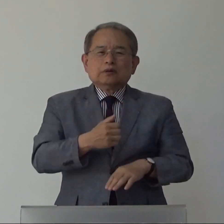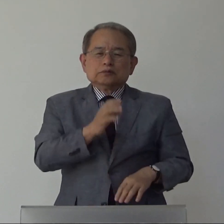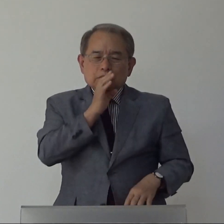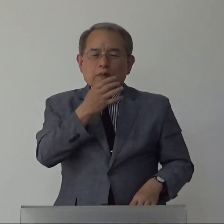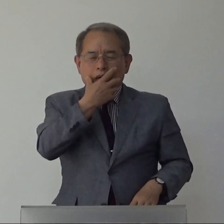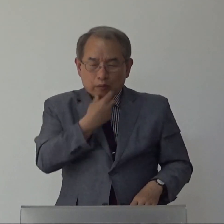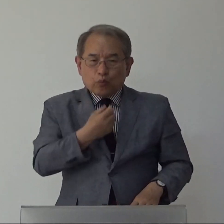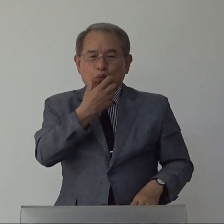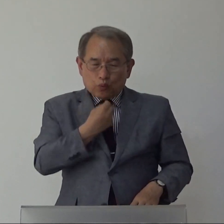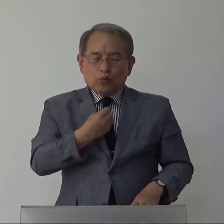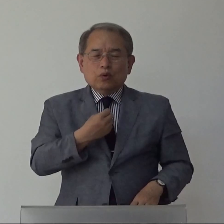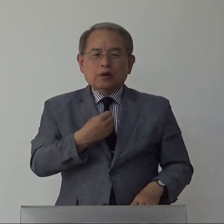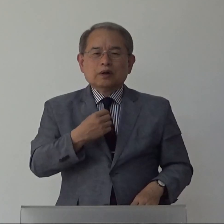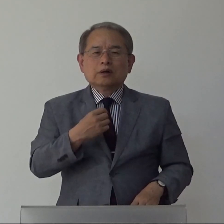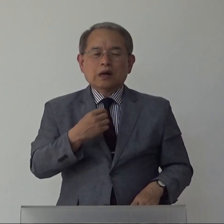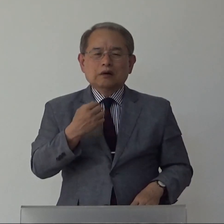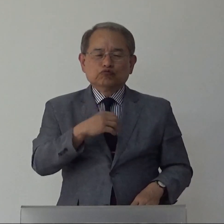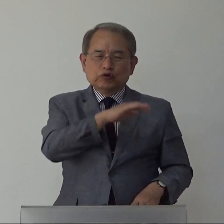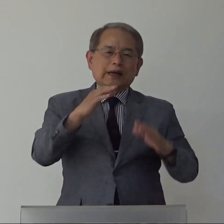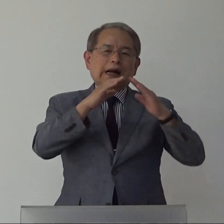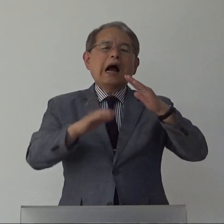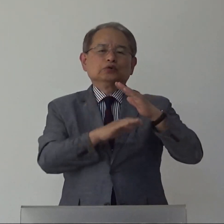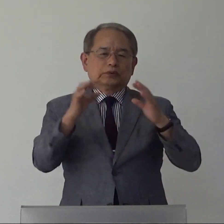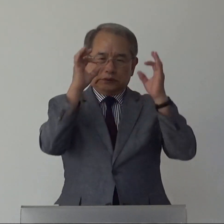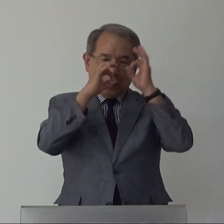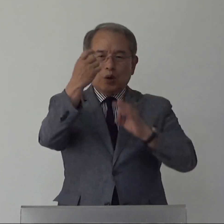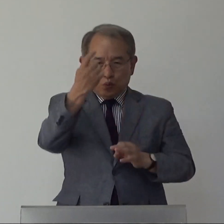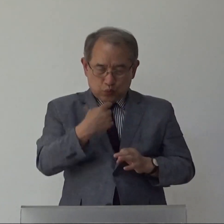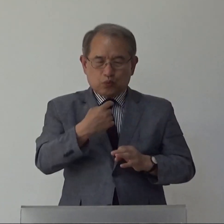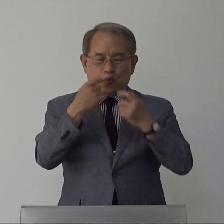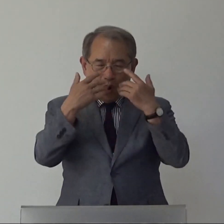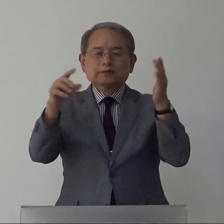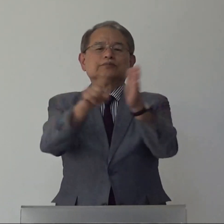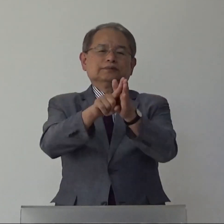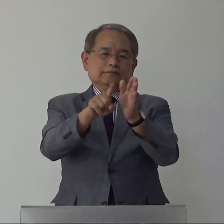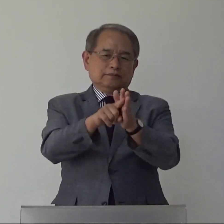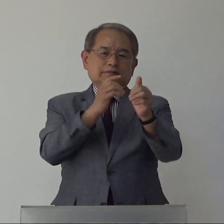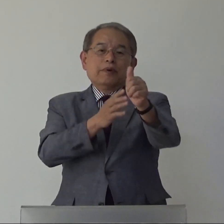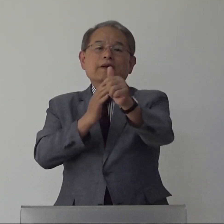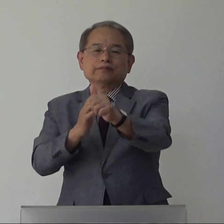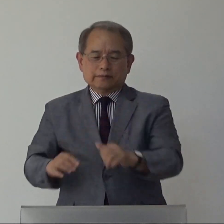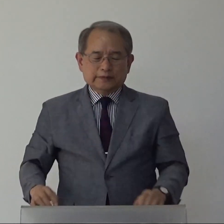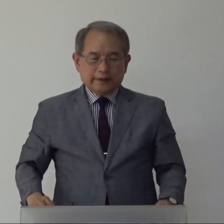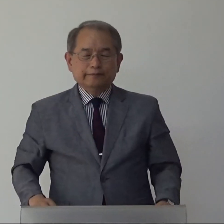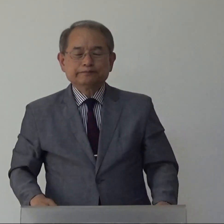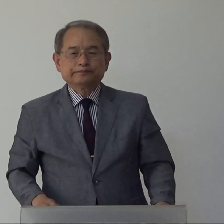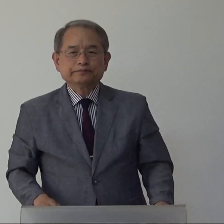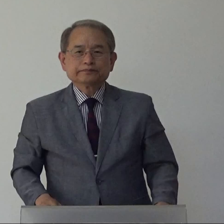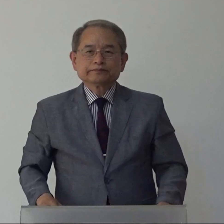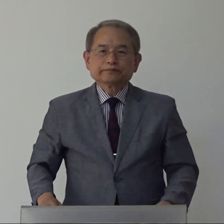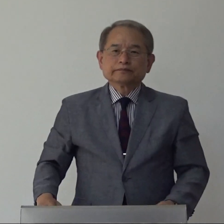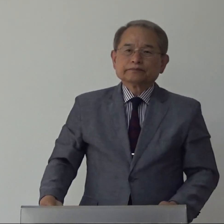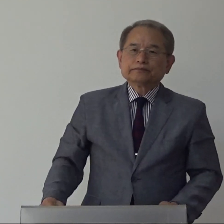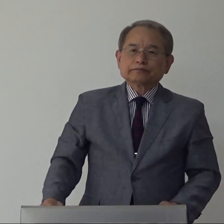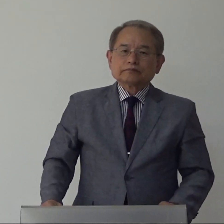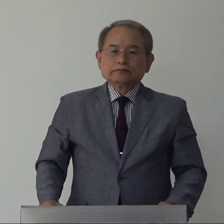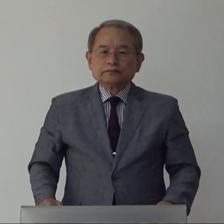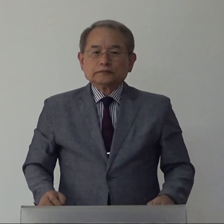느끼고 생각하면서 나의 잘못됨을 돌아보면서 우리 가정이